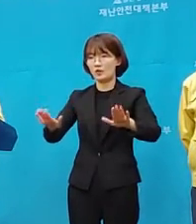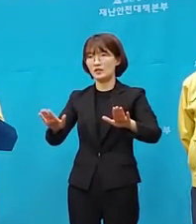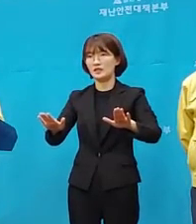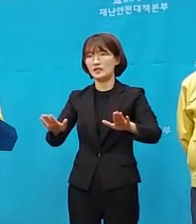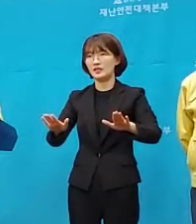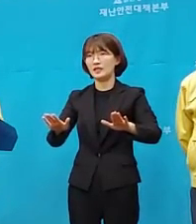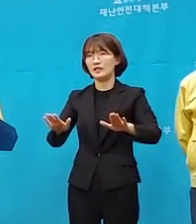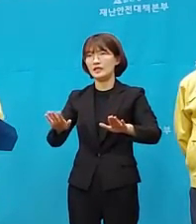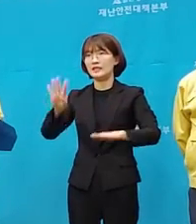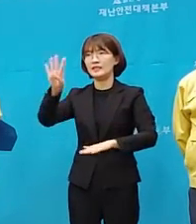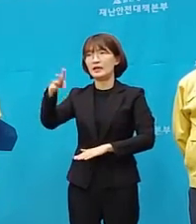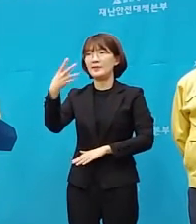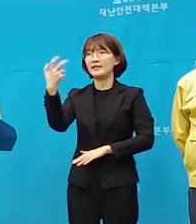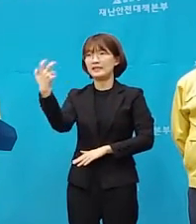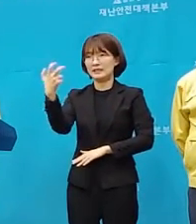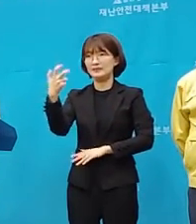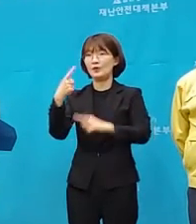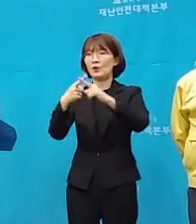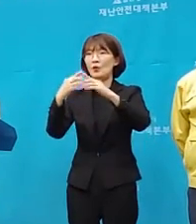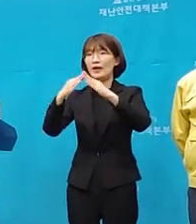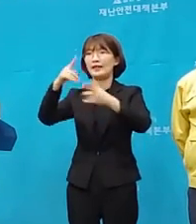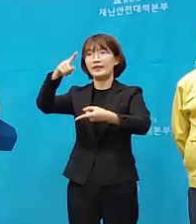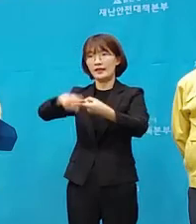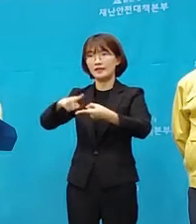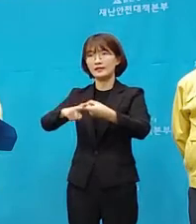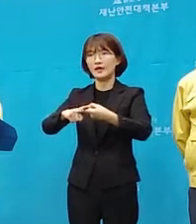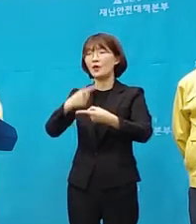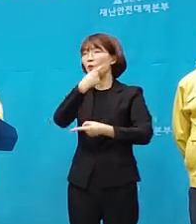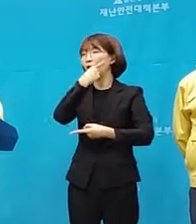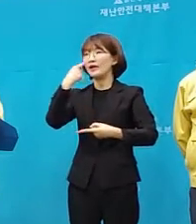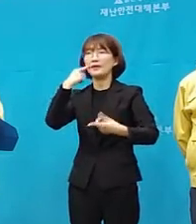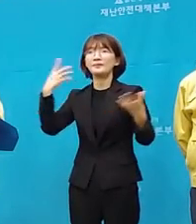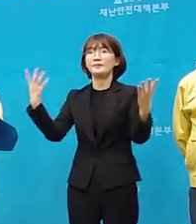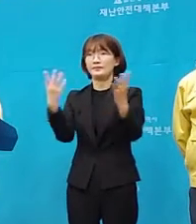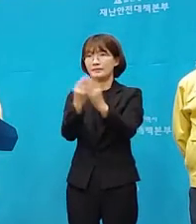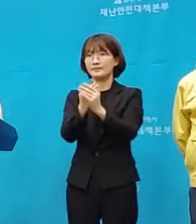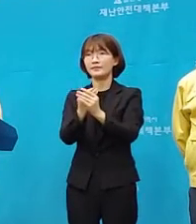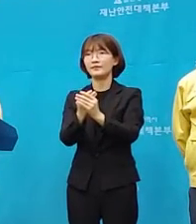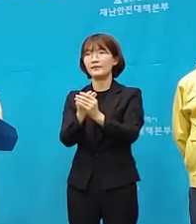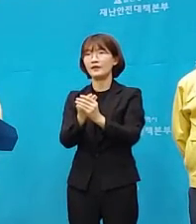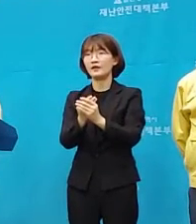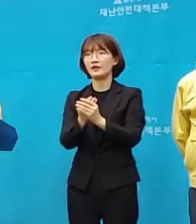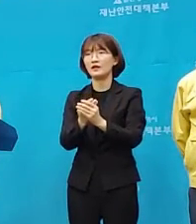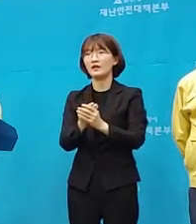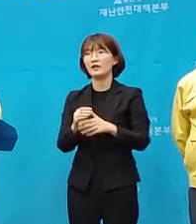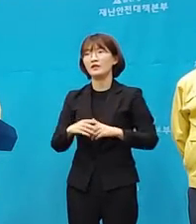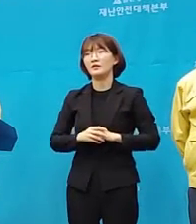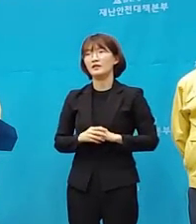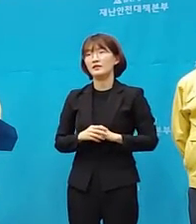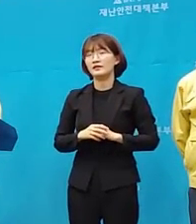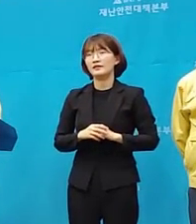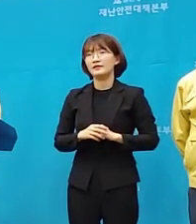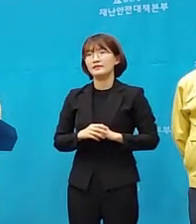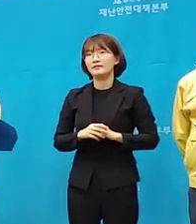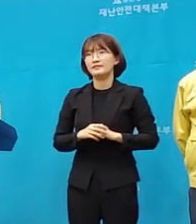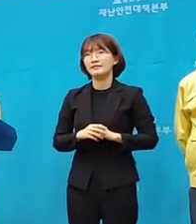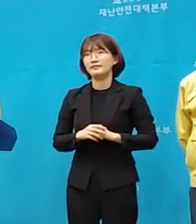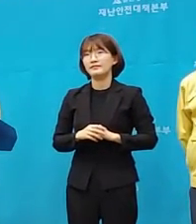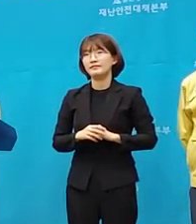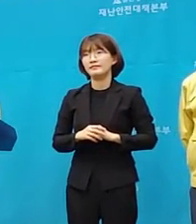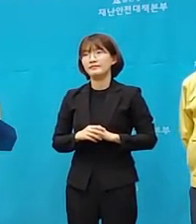저희들이 470개의 교회에 대해서 일단은 확인을 했습니다. 그렇게 해보니까는 저희들이 그